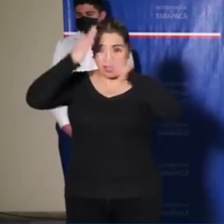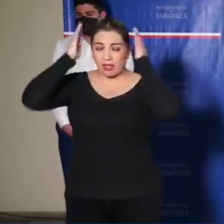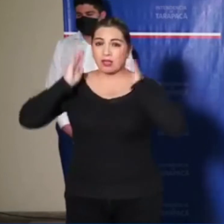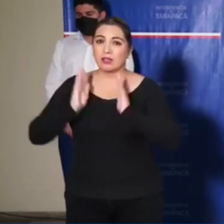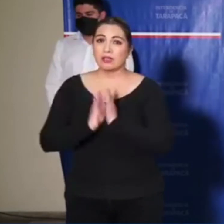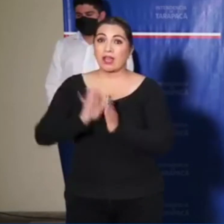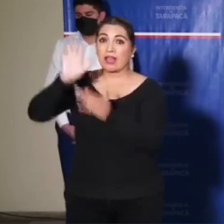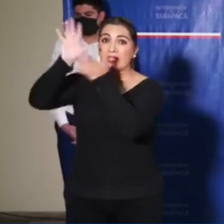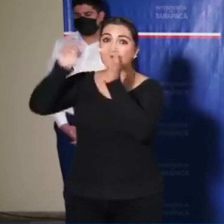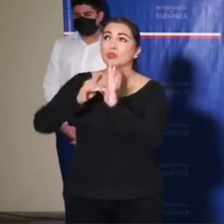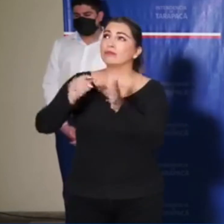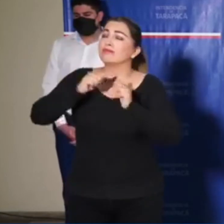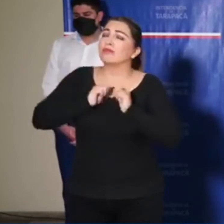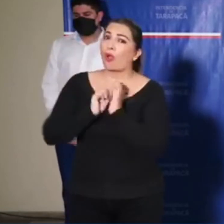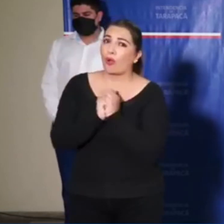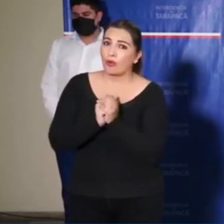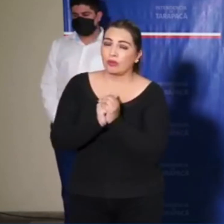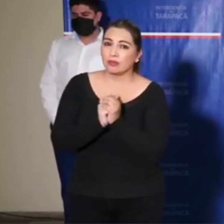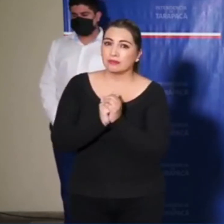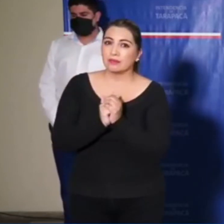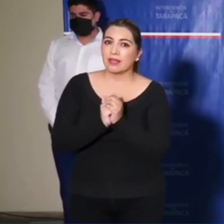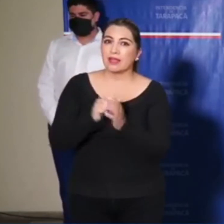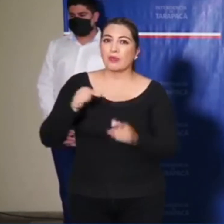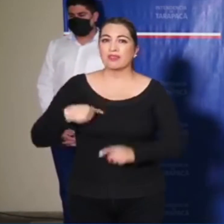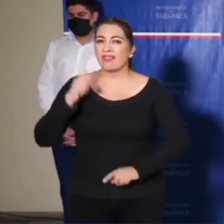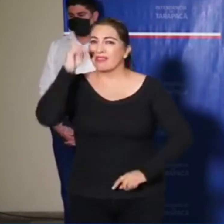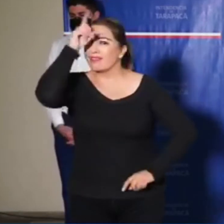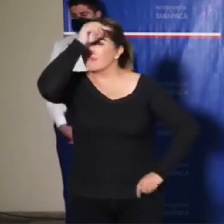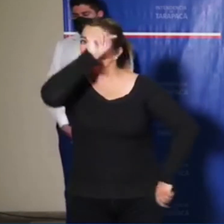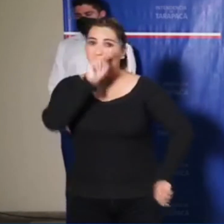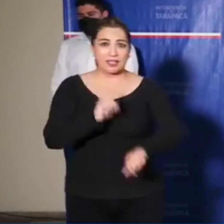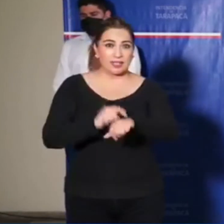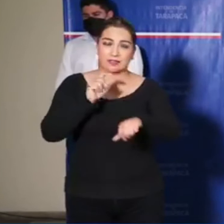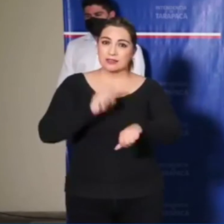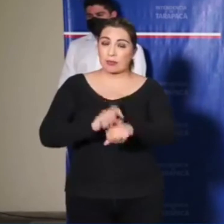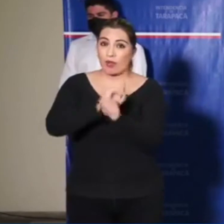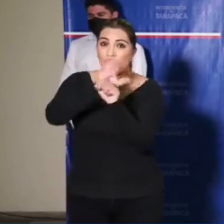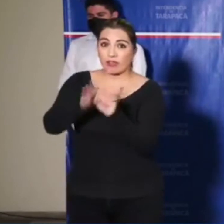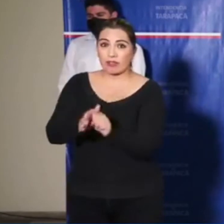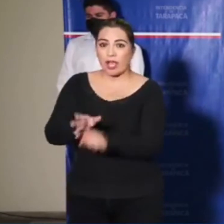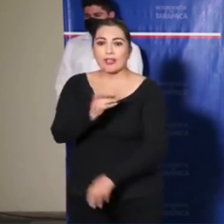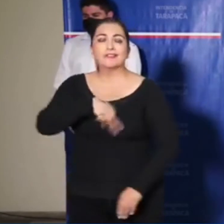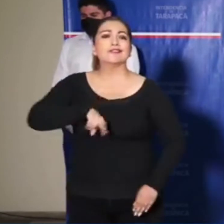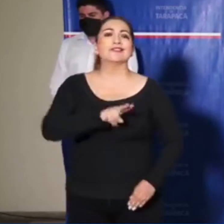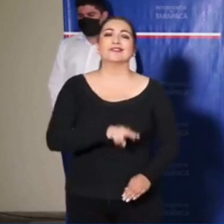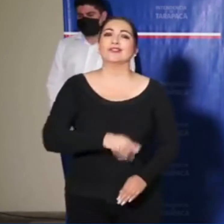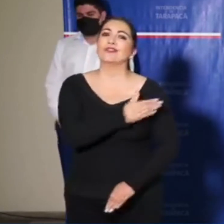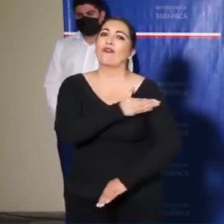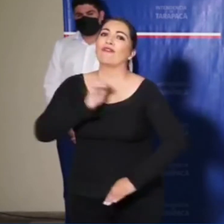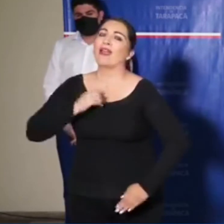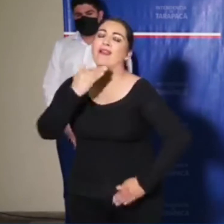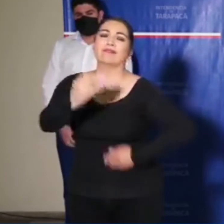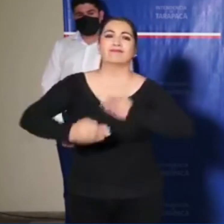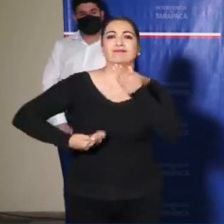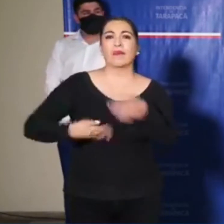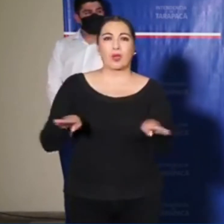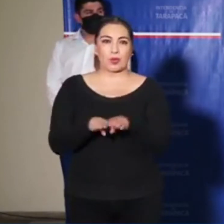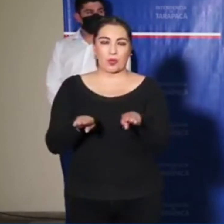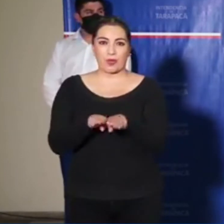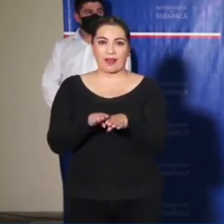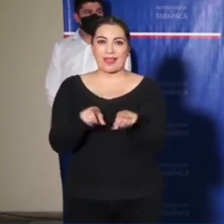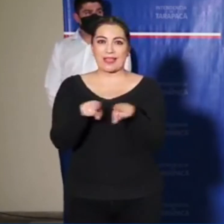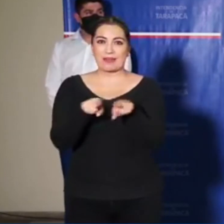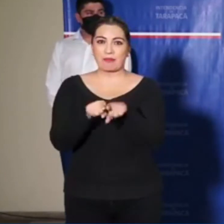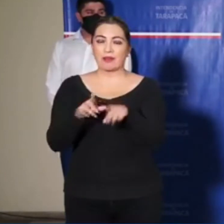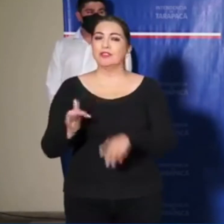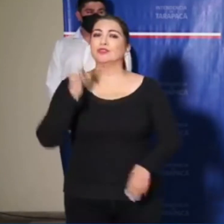nosotros al Señor, para que superando este difícil momento podamos seguir caminando como pueblo de hermanos hacia